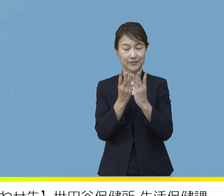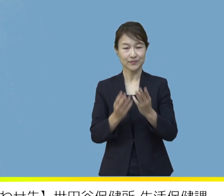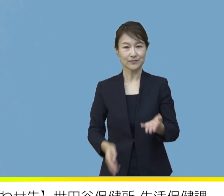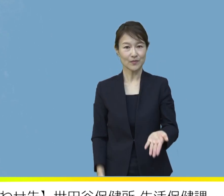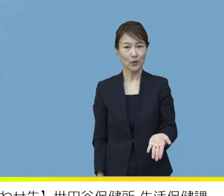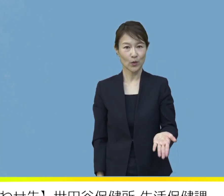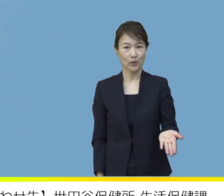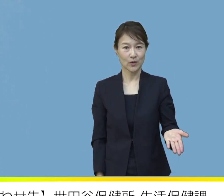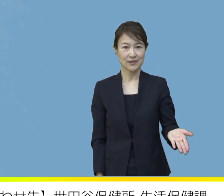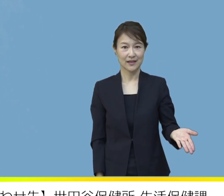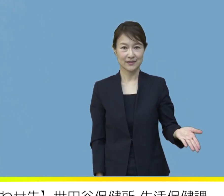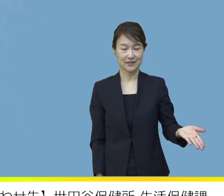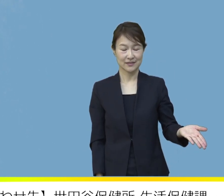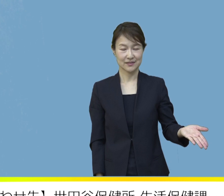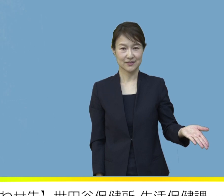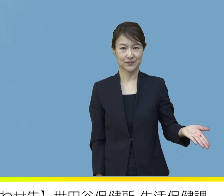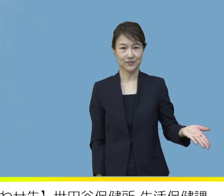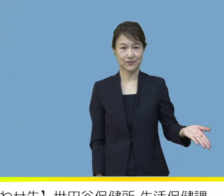5432